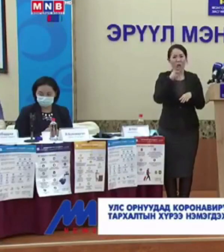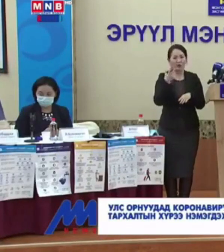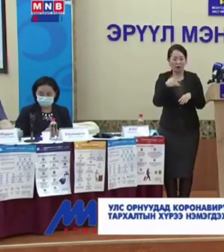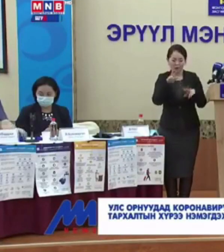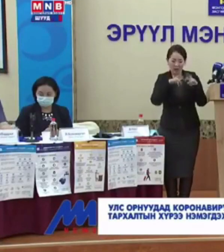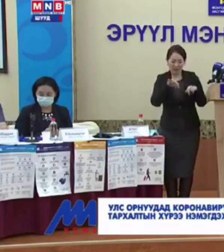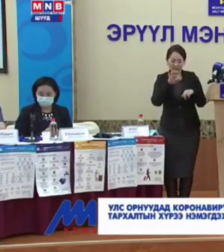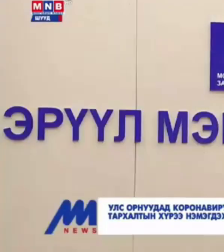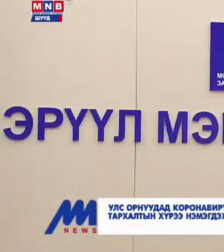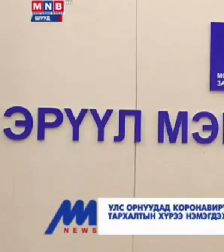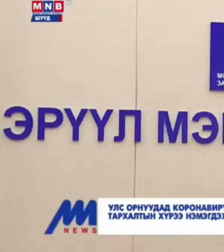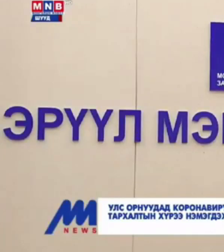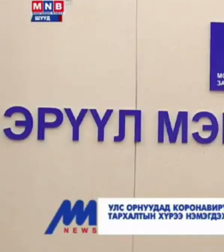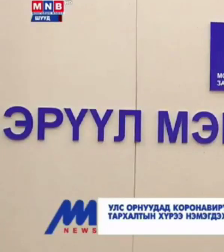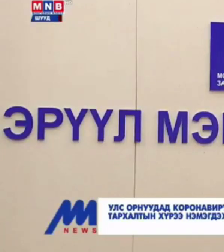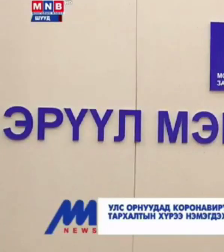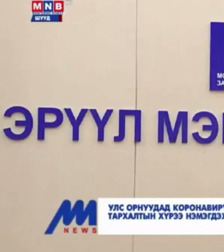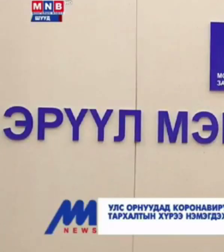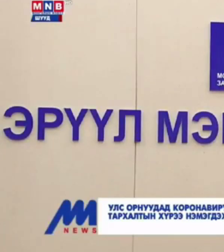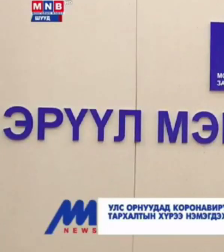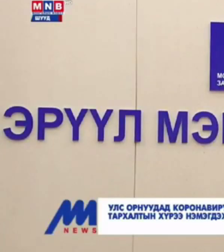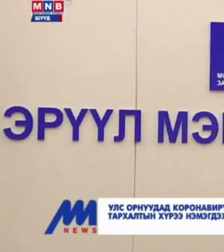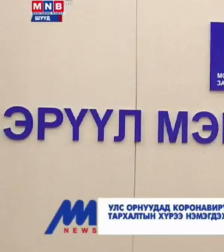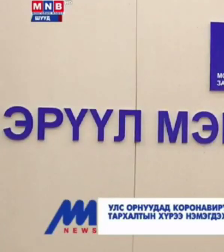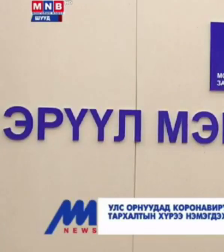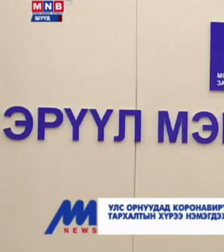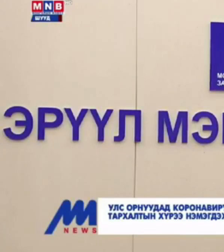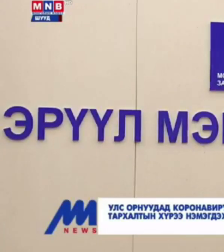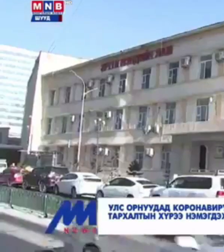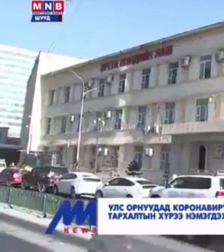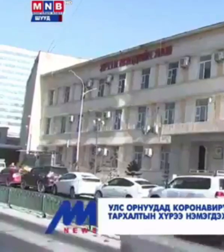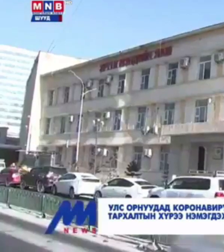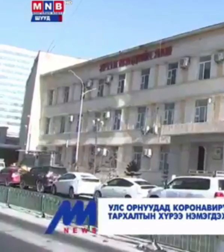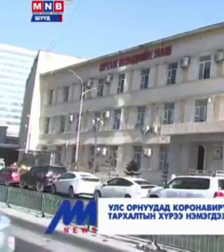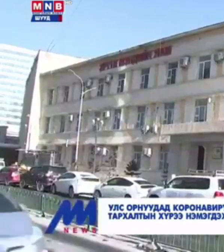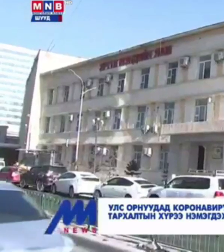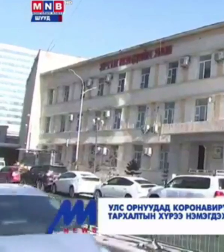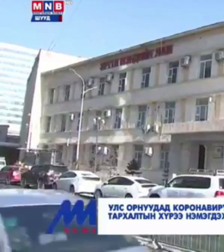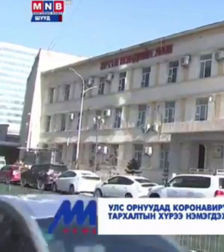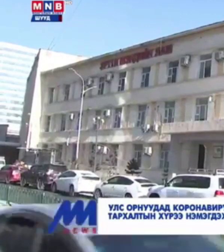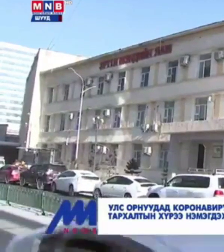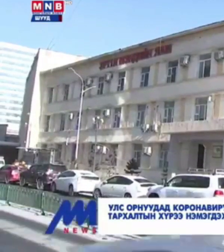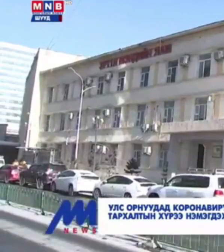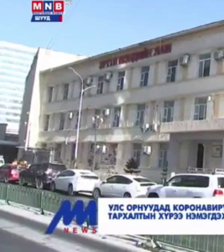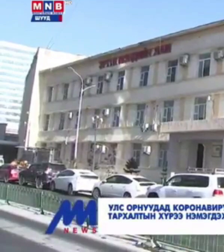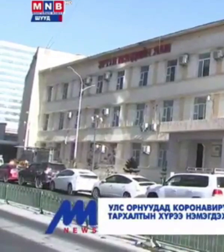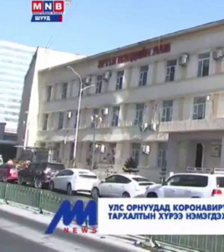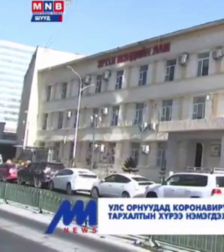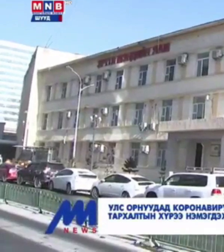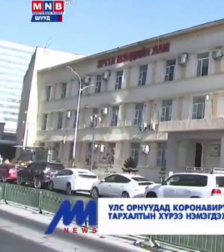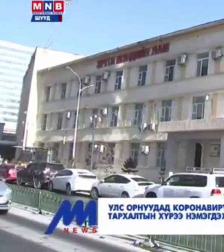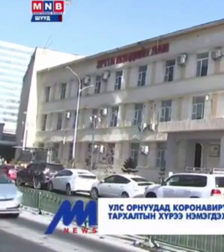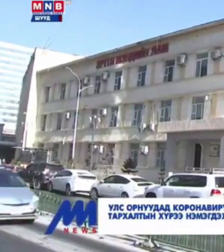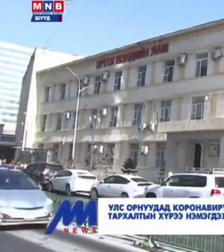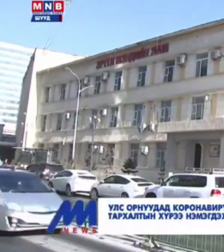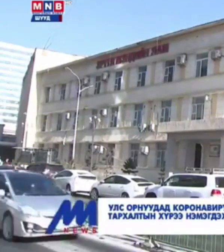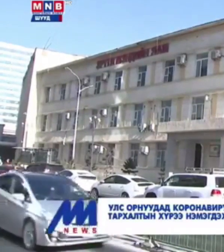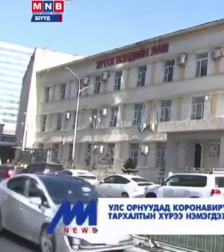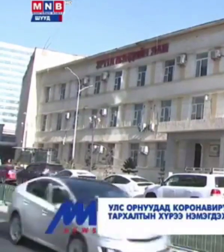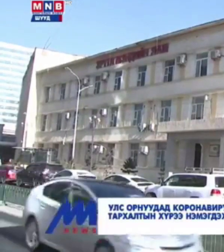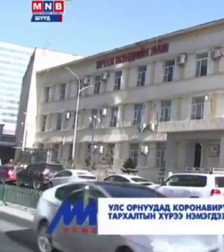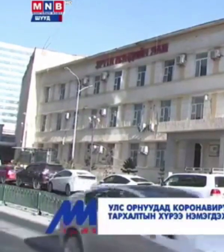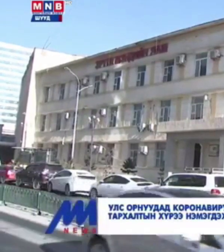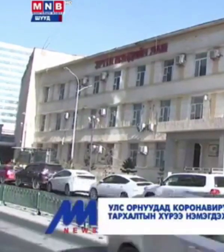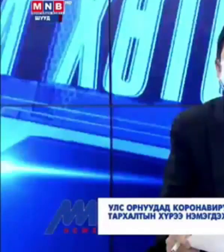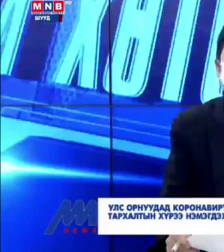За эрүүл мэндийн ажилтнуудыг бас сургалтанд хамруулж байна. Ер нь одоо коронавирусын болзошгүй эрсдлээс хамгаалах чиглэлээр бүх талдаа одоо бэлэн